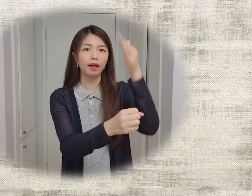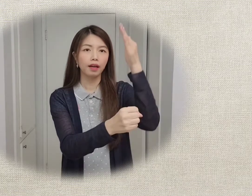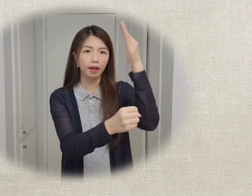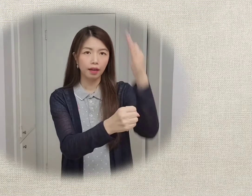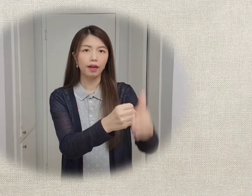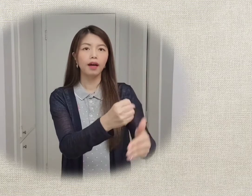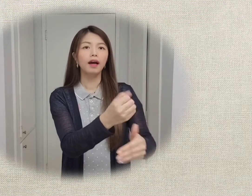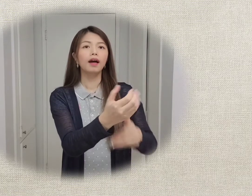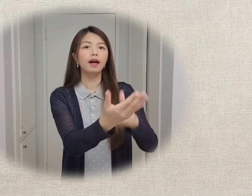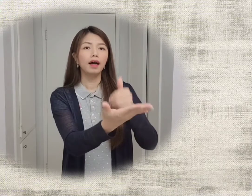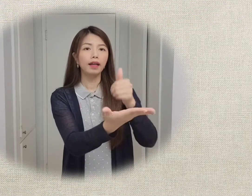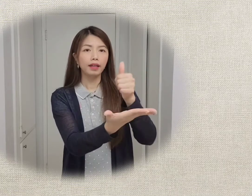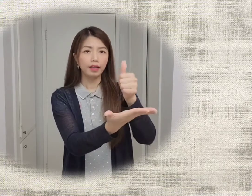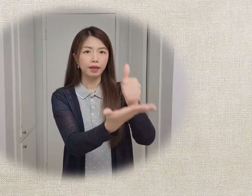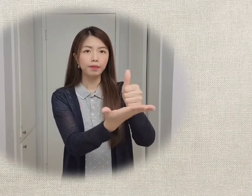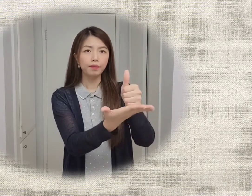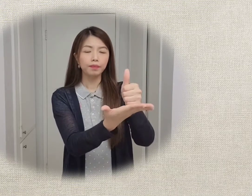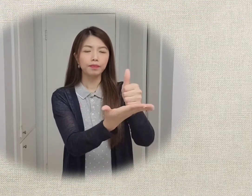됩니다.